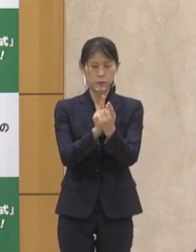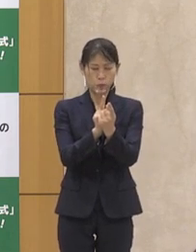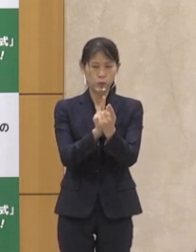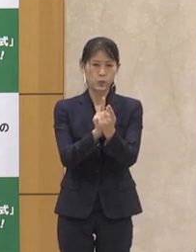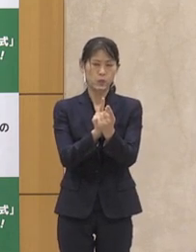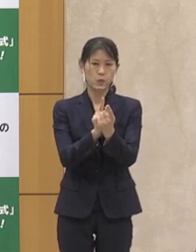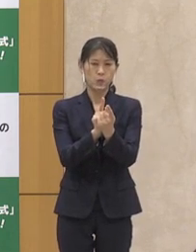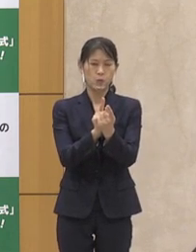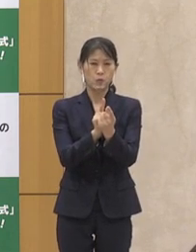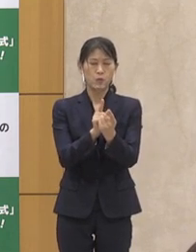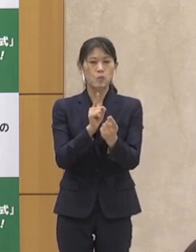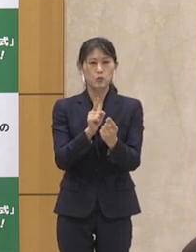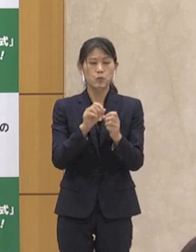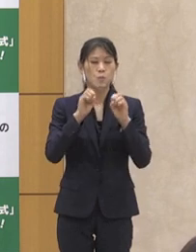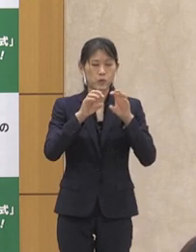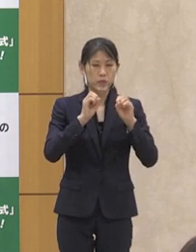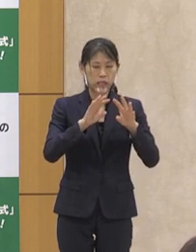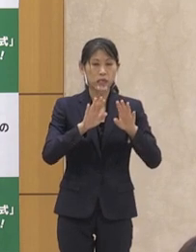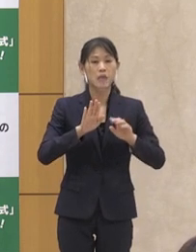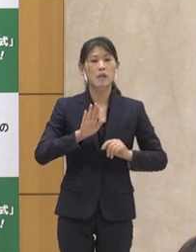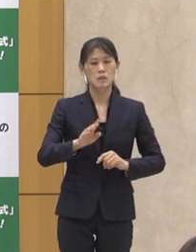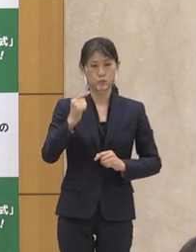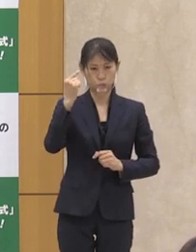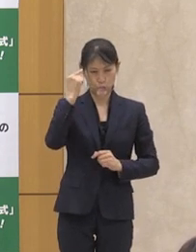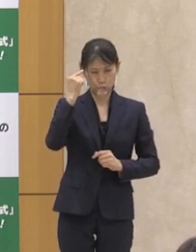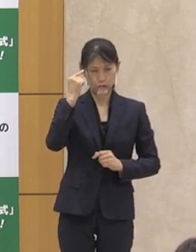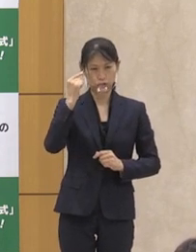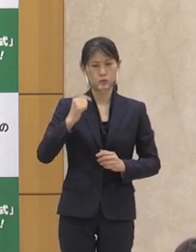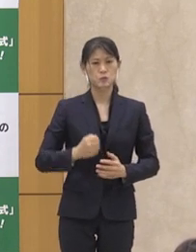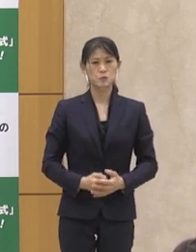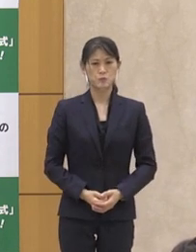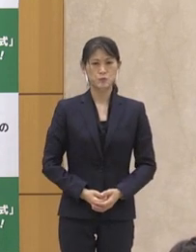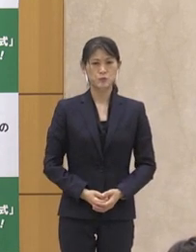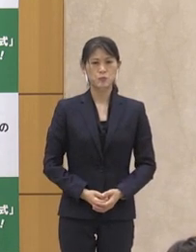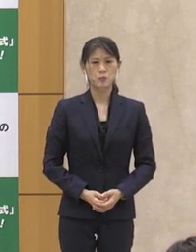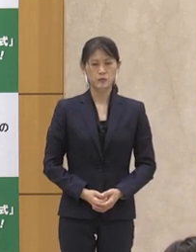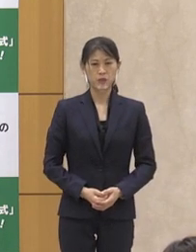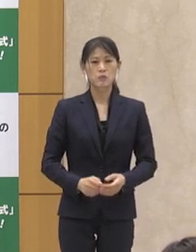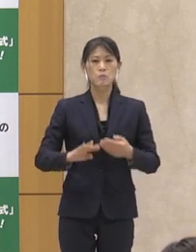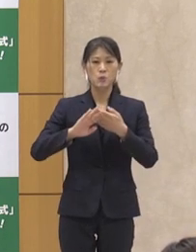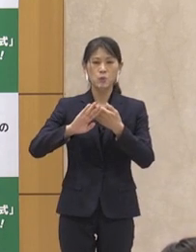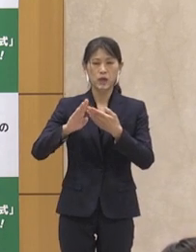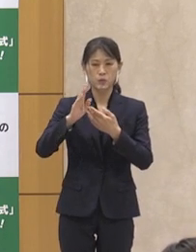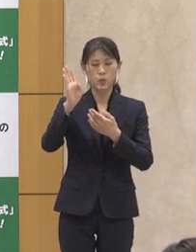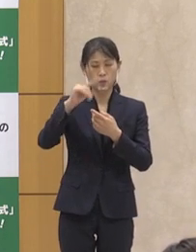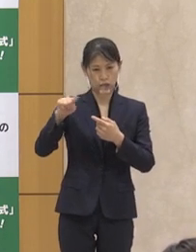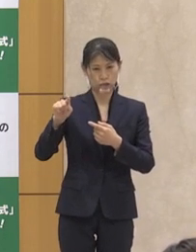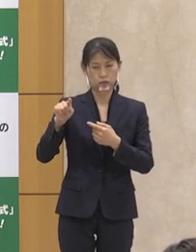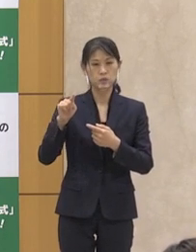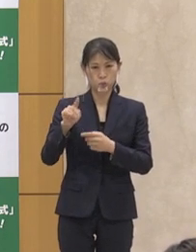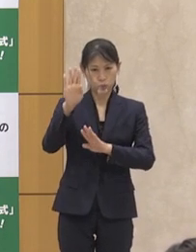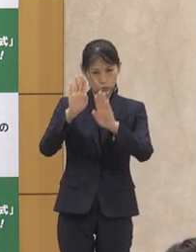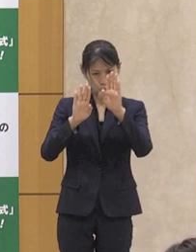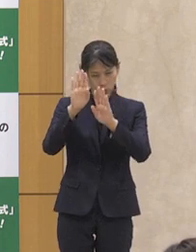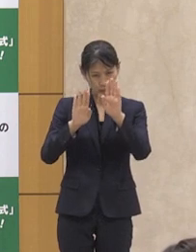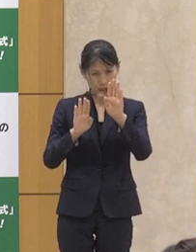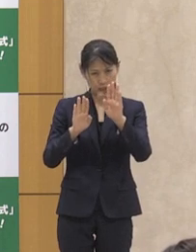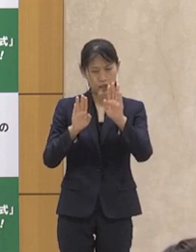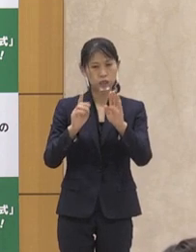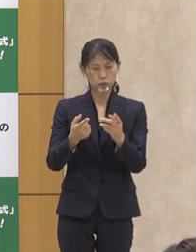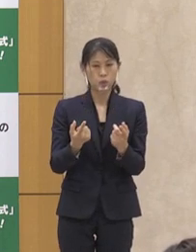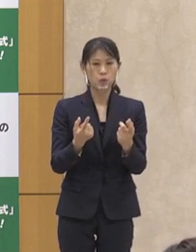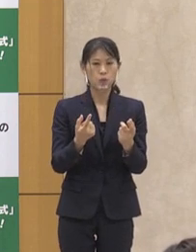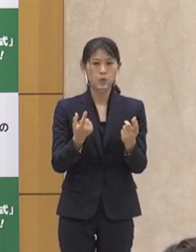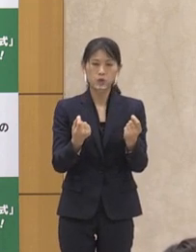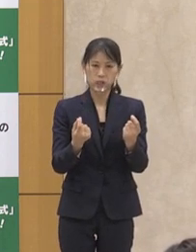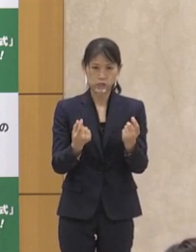、そうしてやっぱり青森で起こったような事例も含めてその県民の方には、まあ、やめてもらいたいというか冷静な